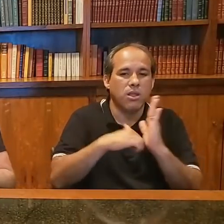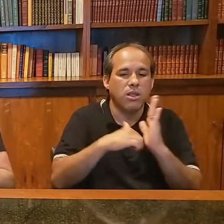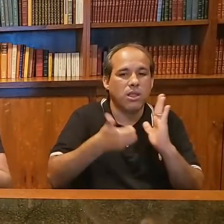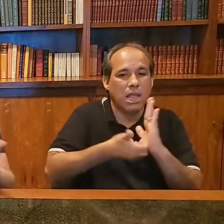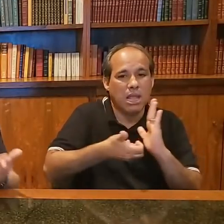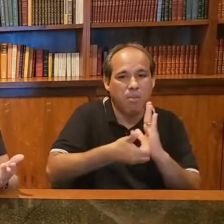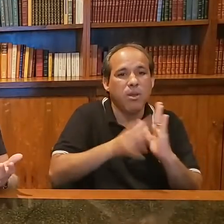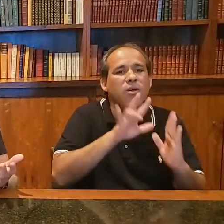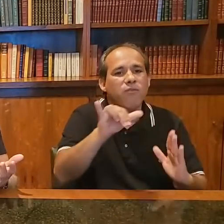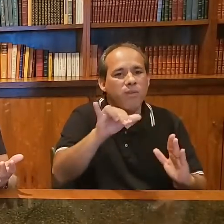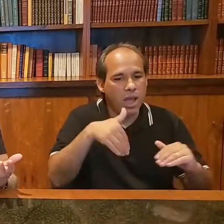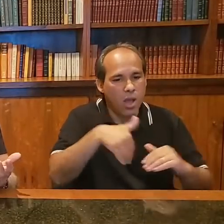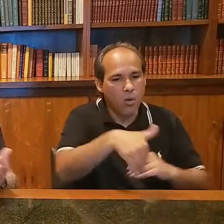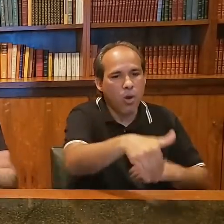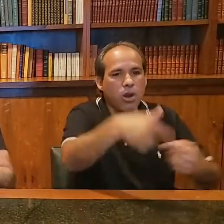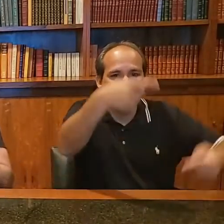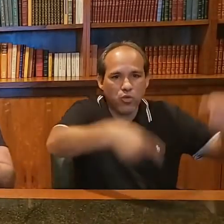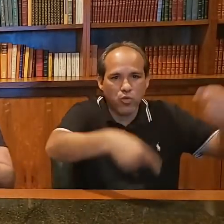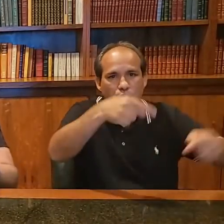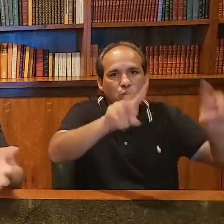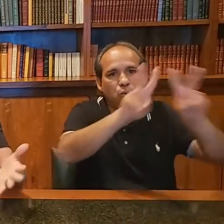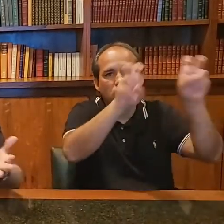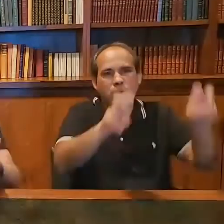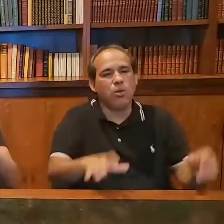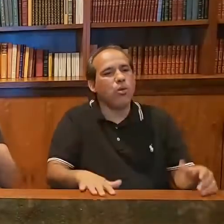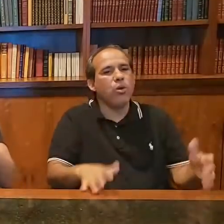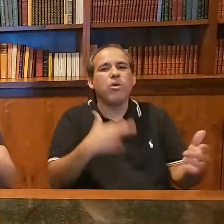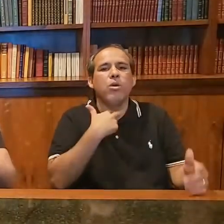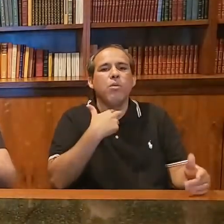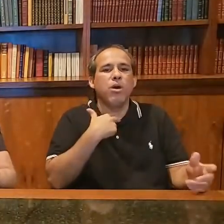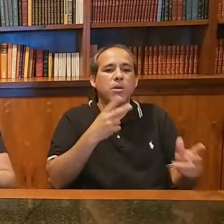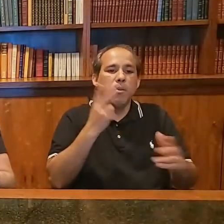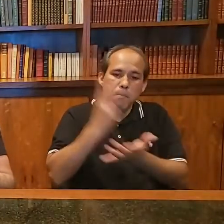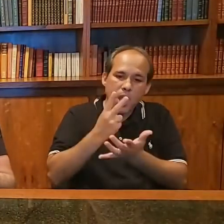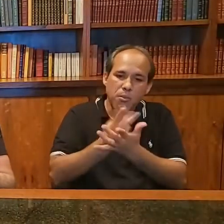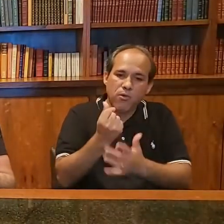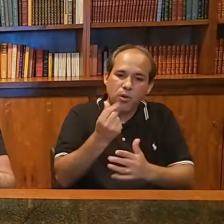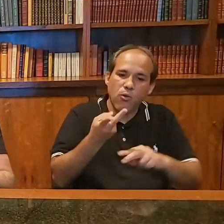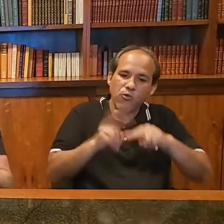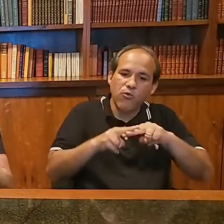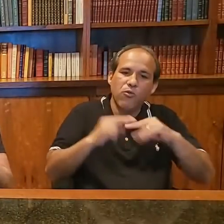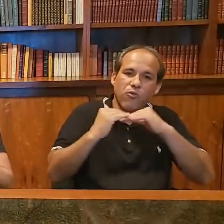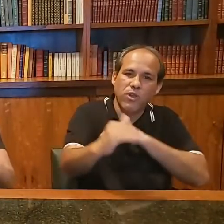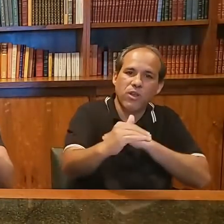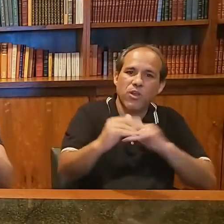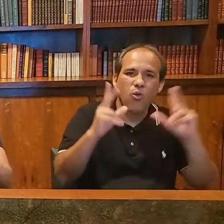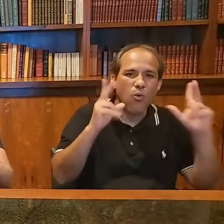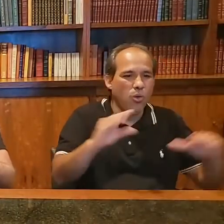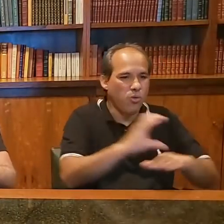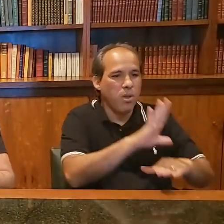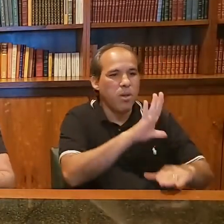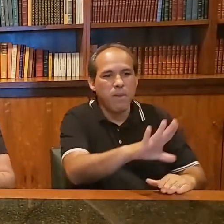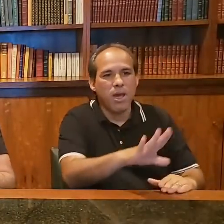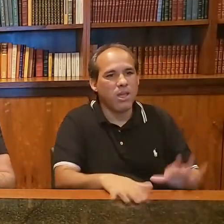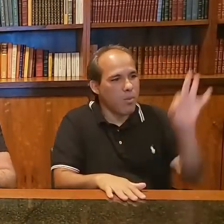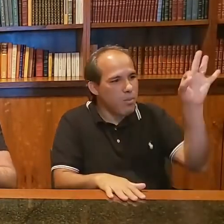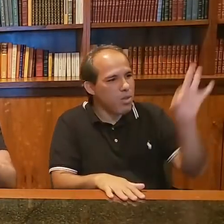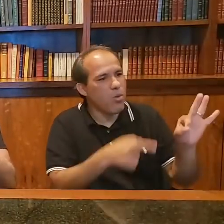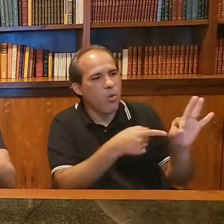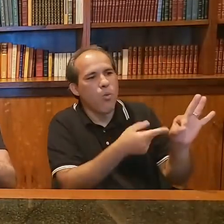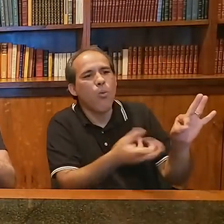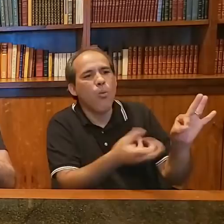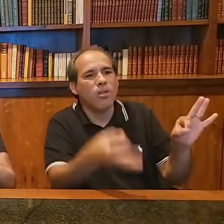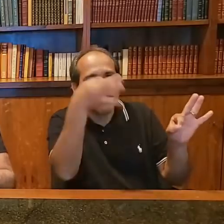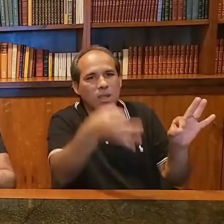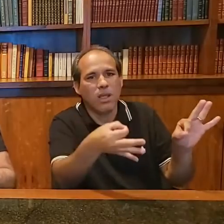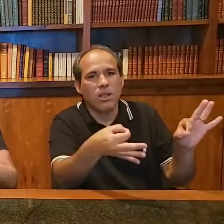aí facilitar para aprovar o projeto? Não fique um valor fixo, como diz ali a Constituição, mas que não fique o percentual também. Que seja